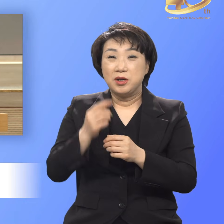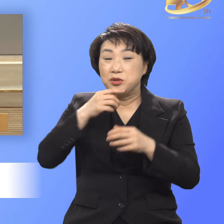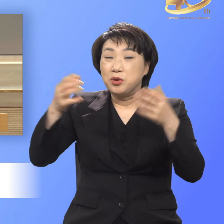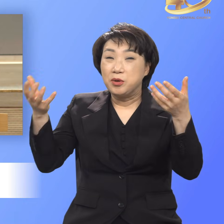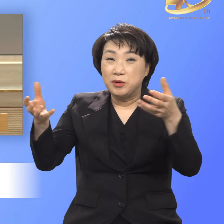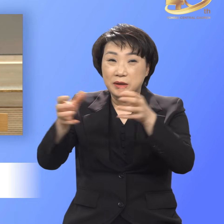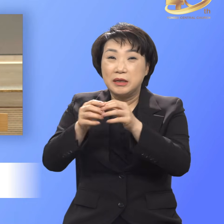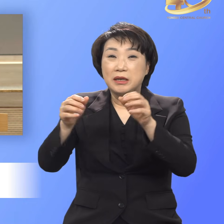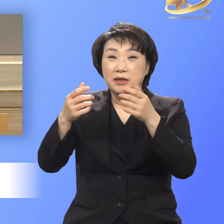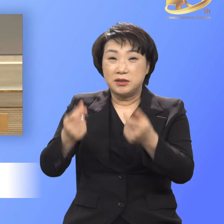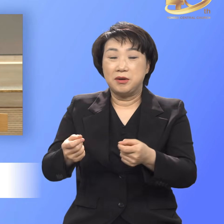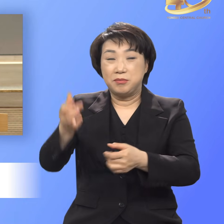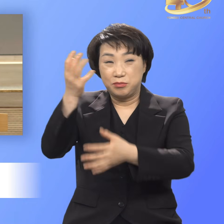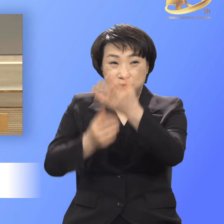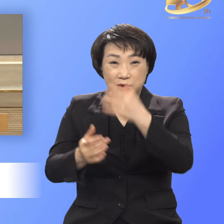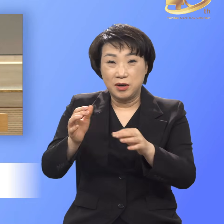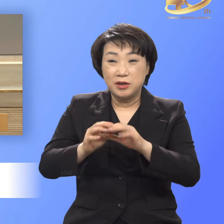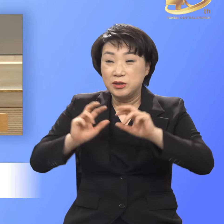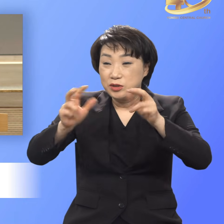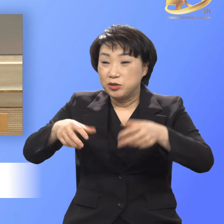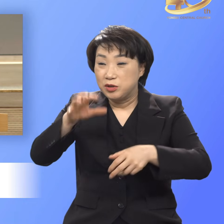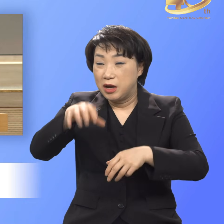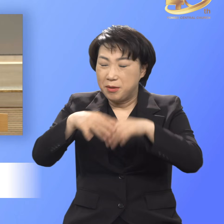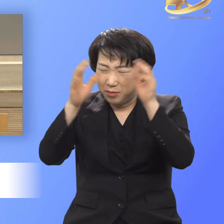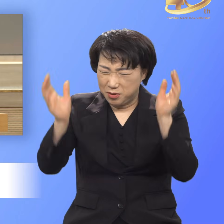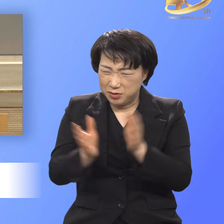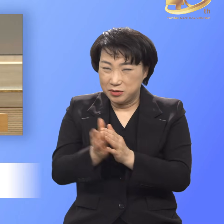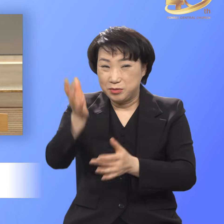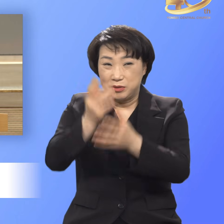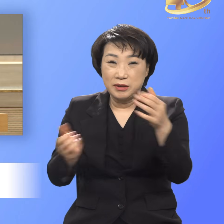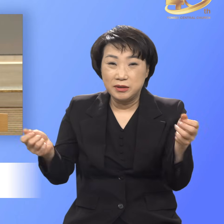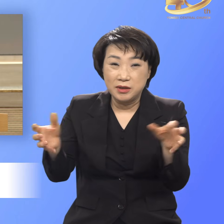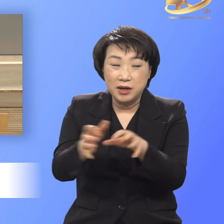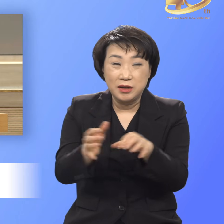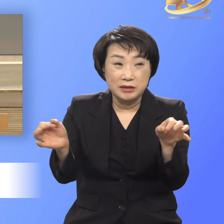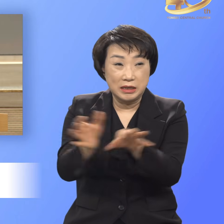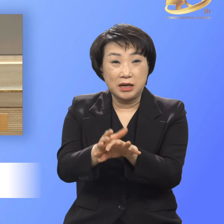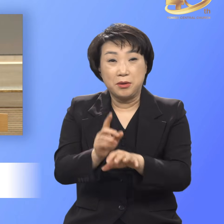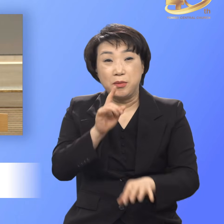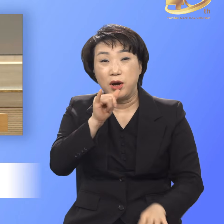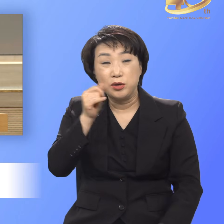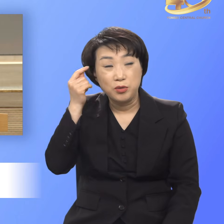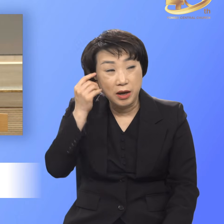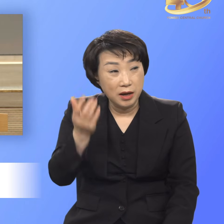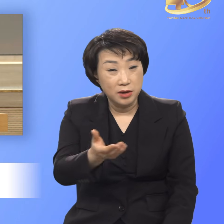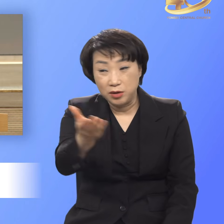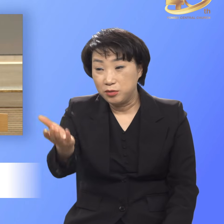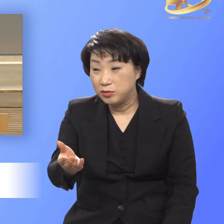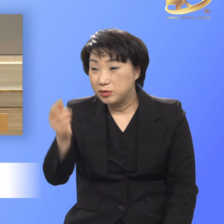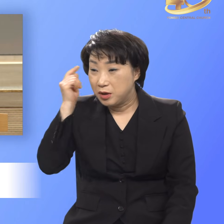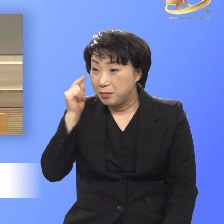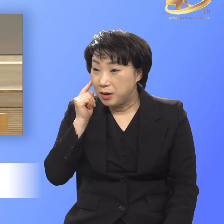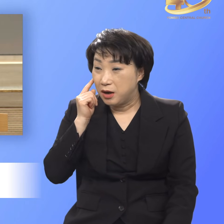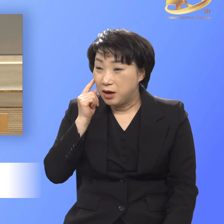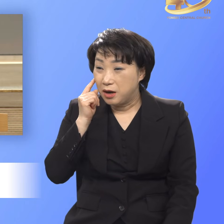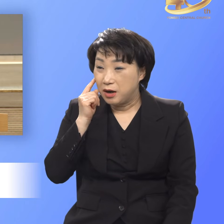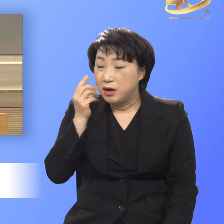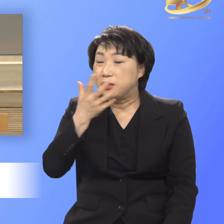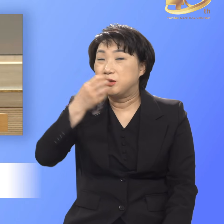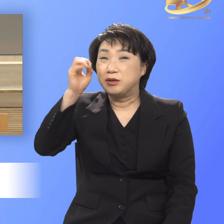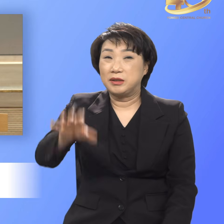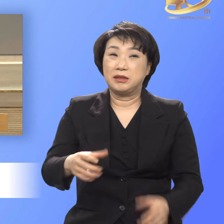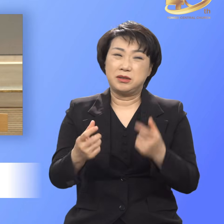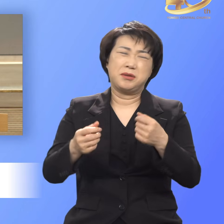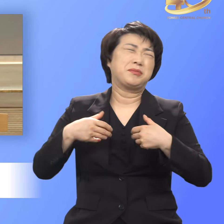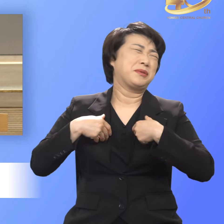타 없어지고 지구도 다 그 불에 타 없어진다고 말씀하셨는가? 잘 들어. 쓰레기같이